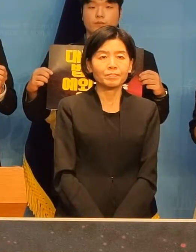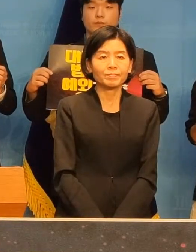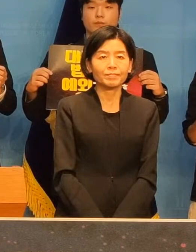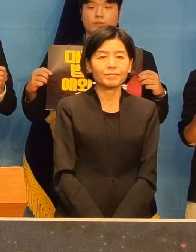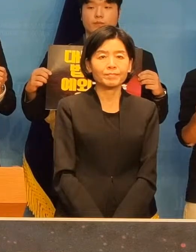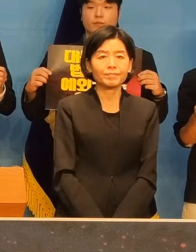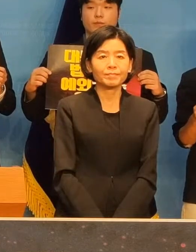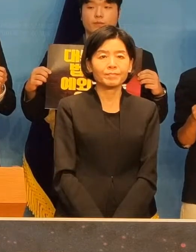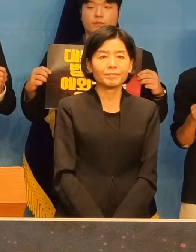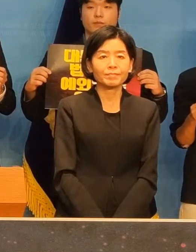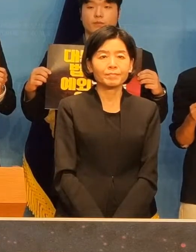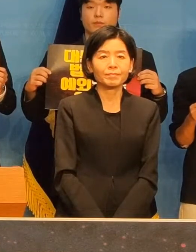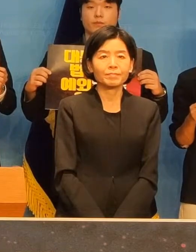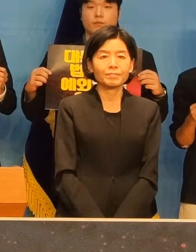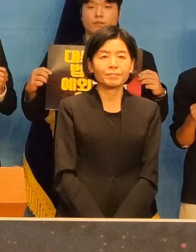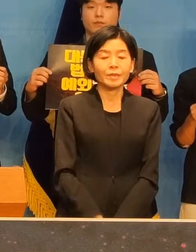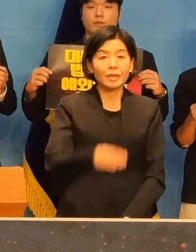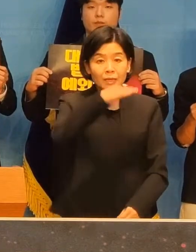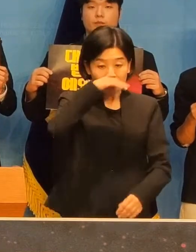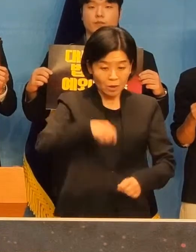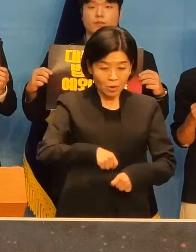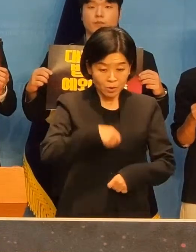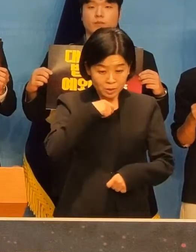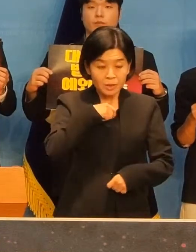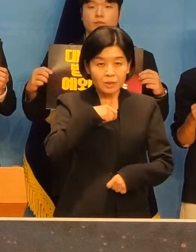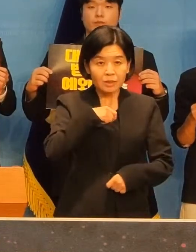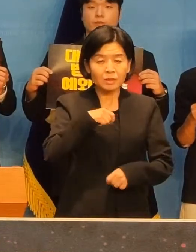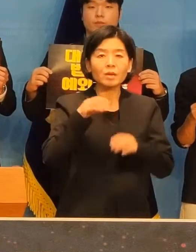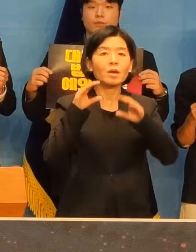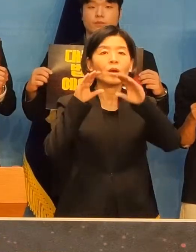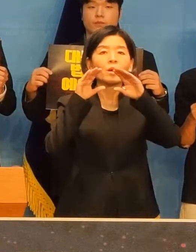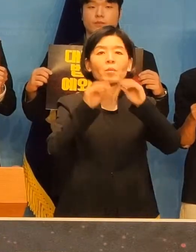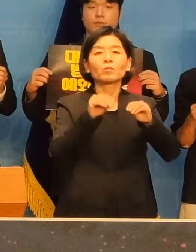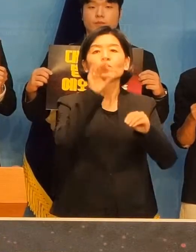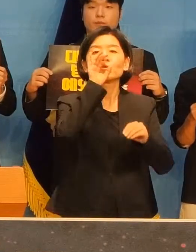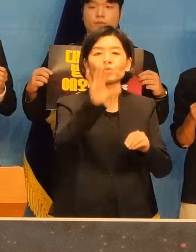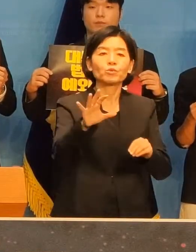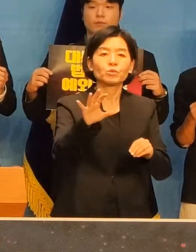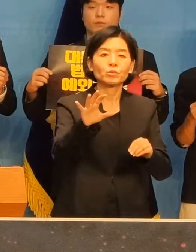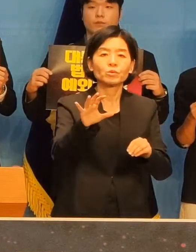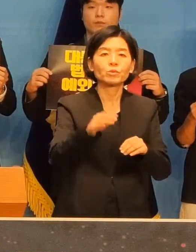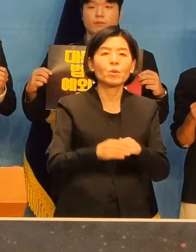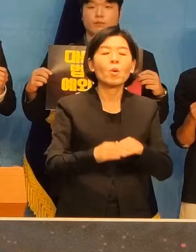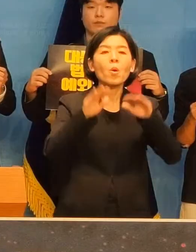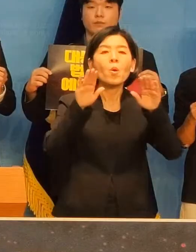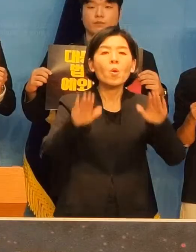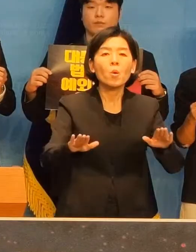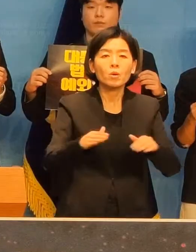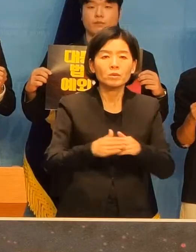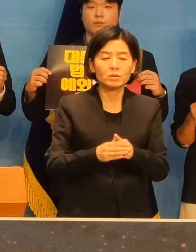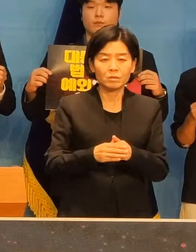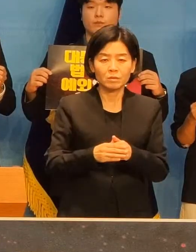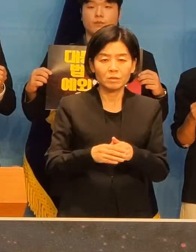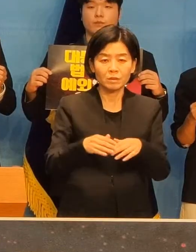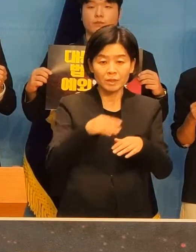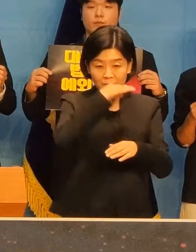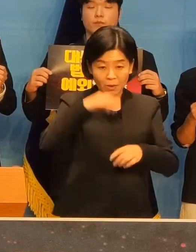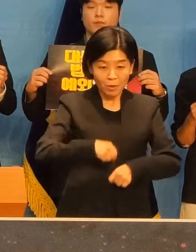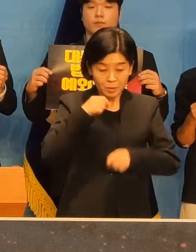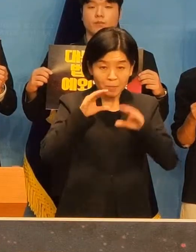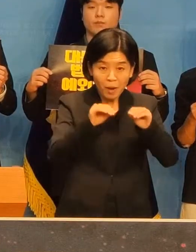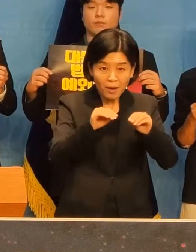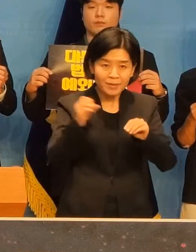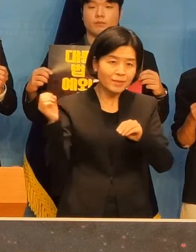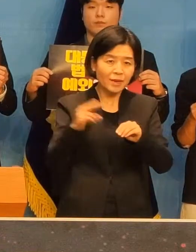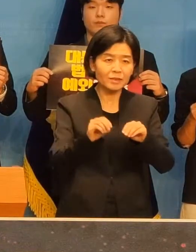네. 정의는 멈출 수 없습니다. 성명서, 정의는 멈출 수 없습니다. 오늘 저희는 멈춰선 정의를 다시 세우기